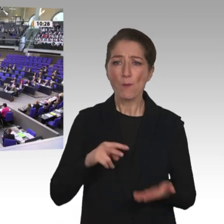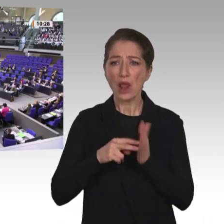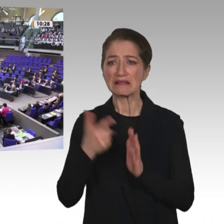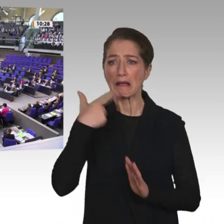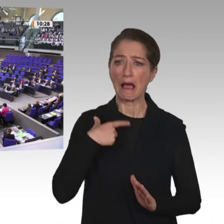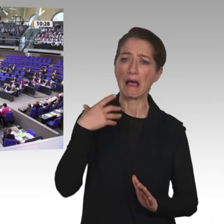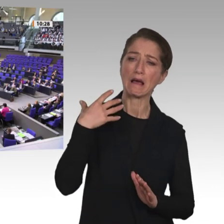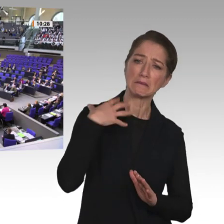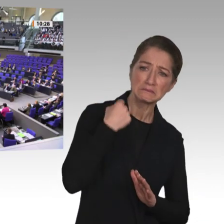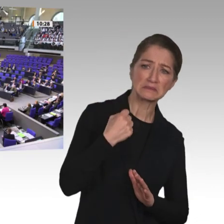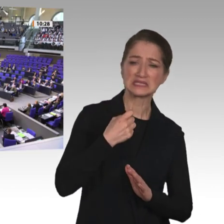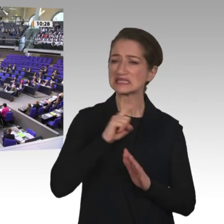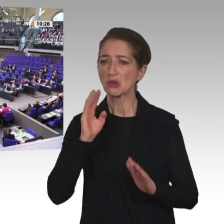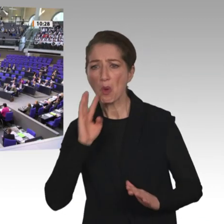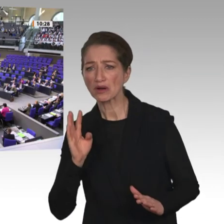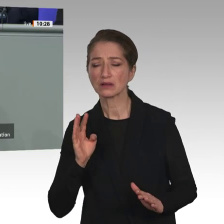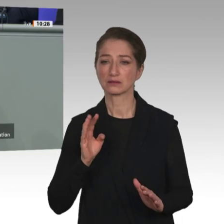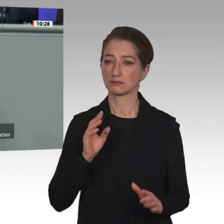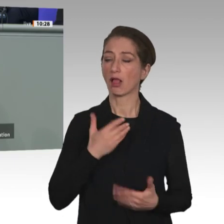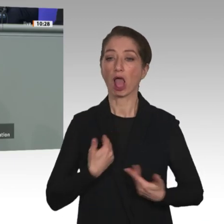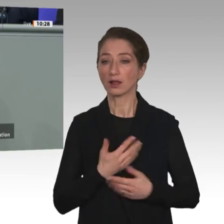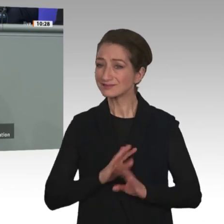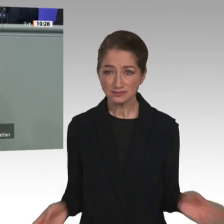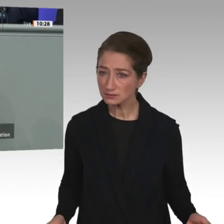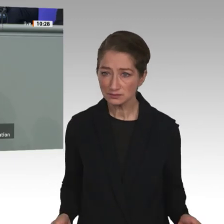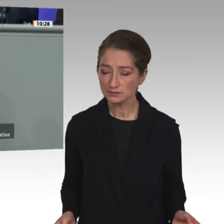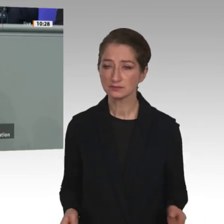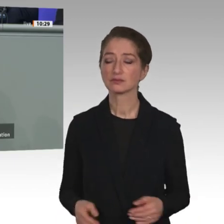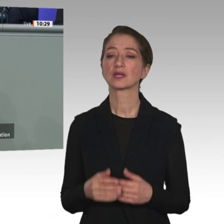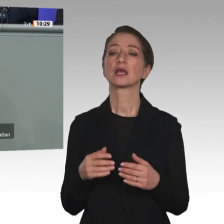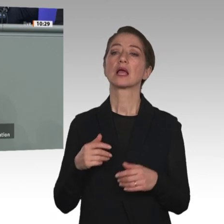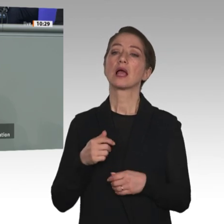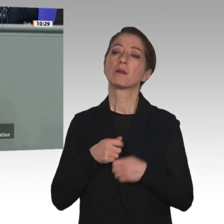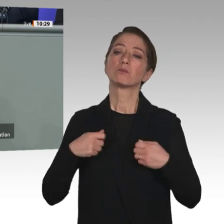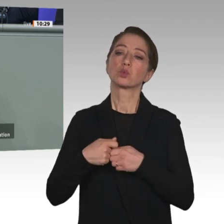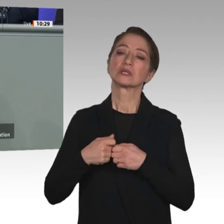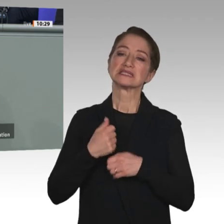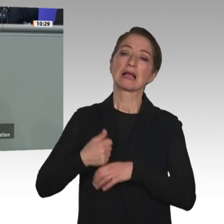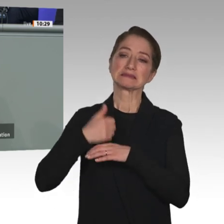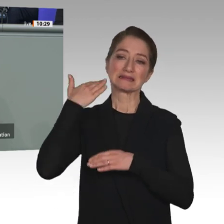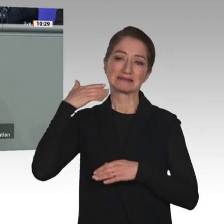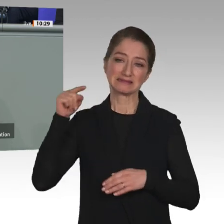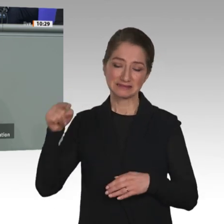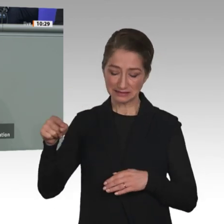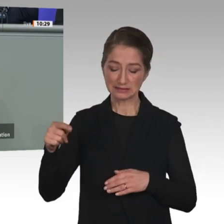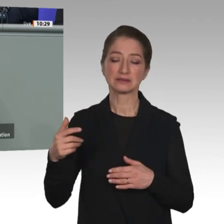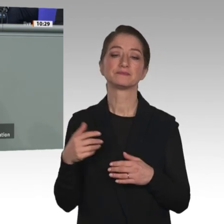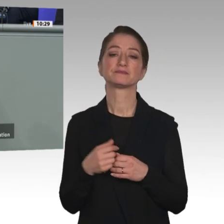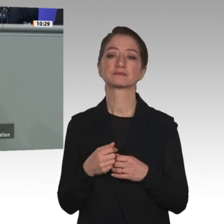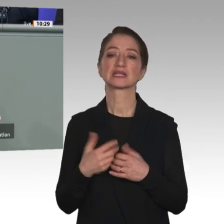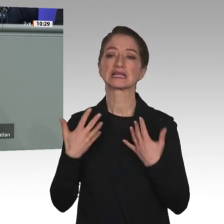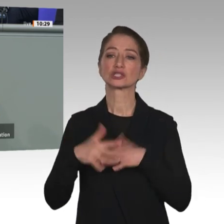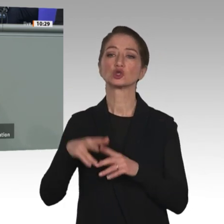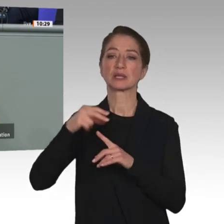Die Bundesregierung hat am Montag beim Integrationsgipfel der Bundeskanzlerin intensiv darüber mit den